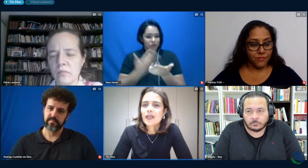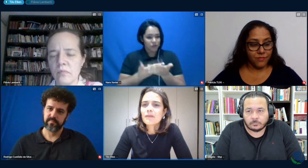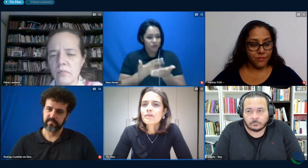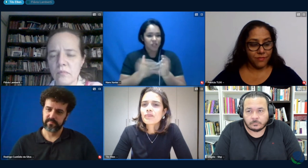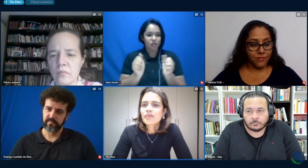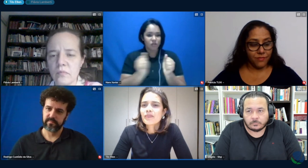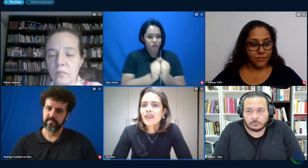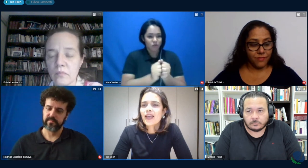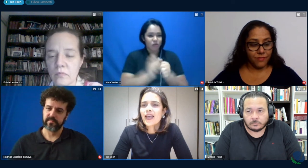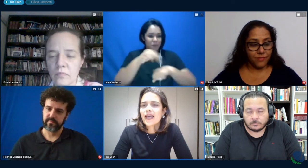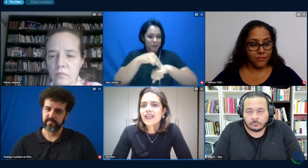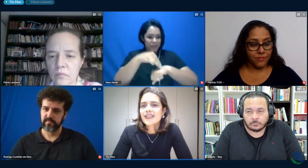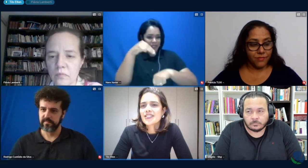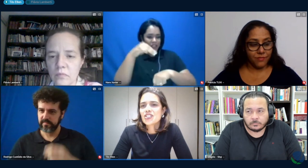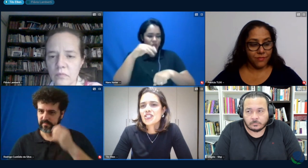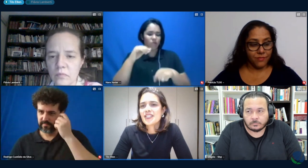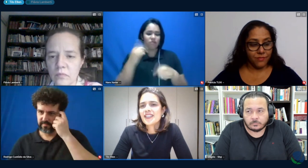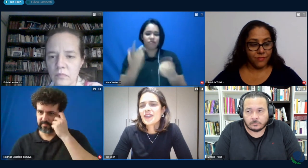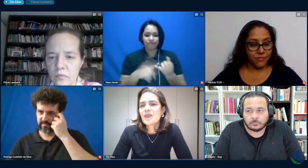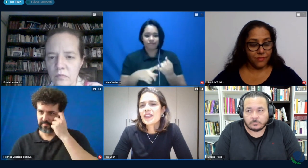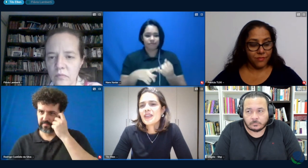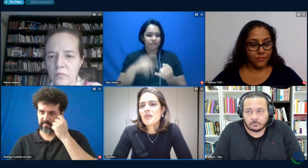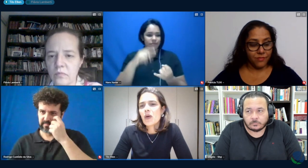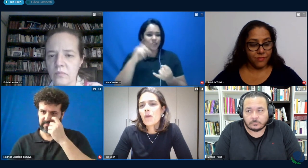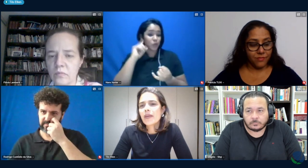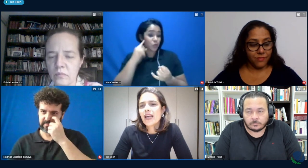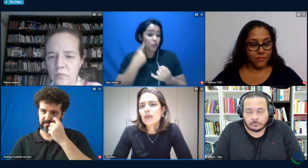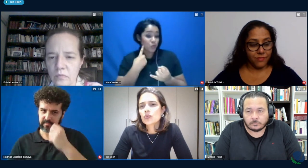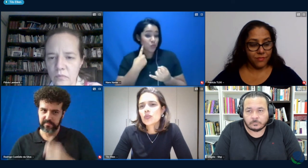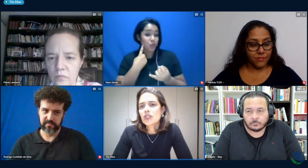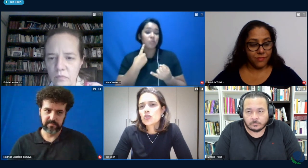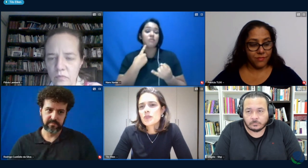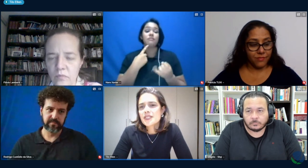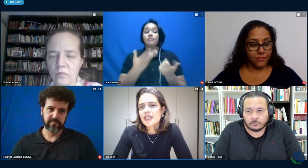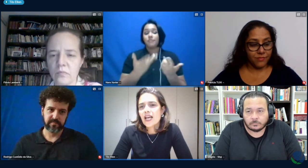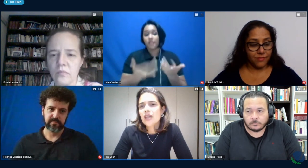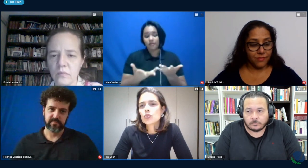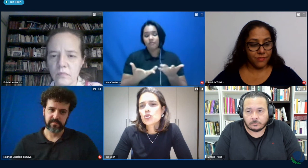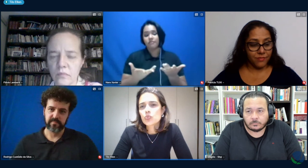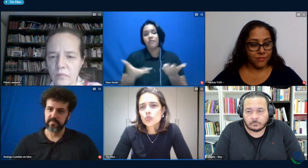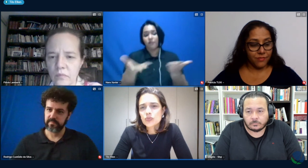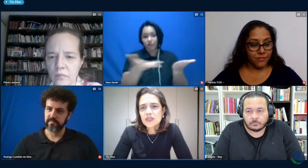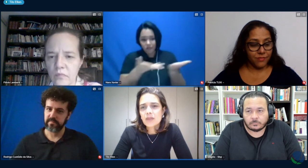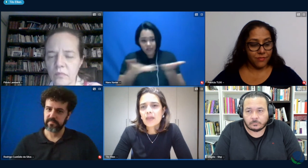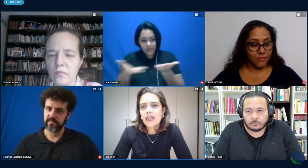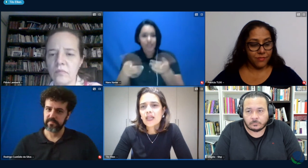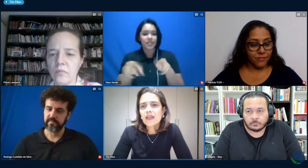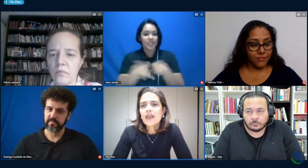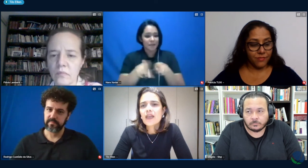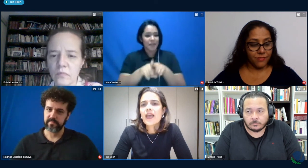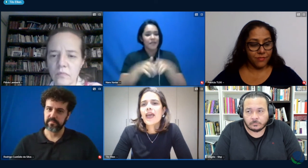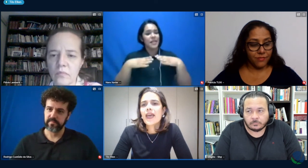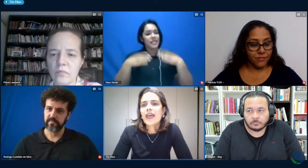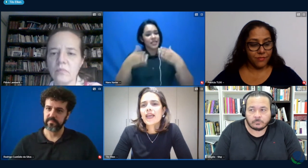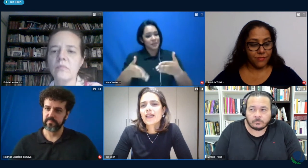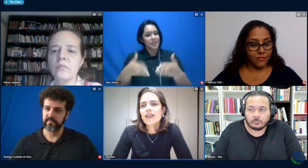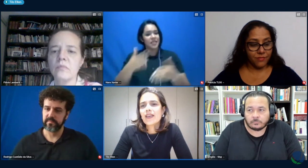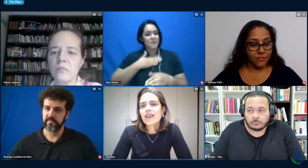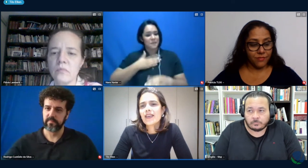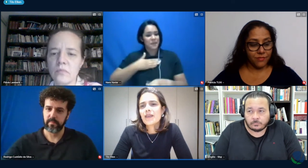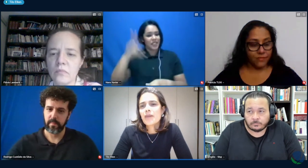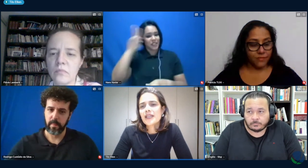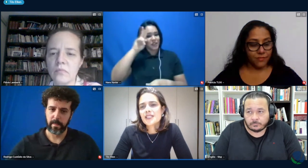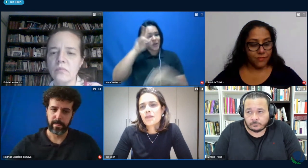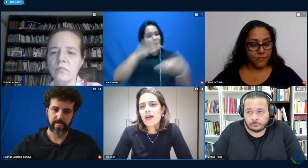aqui, que assistiram e me acompanharam durante o mestrado, e surdos também,